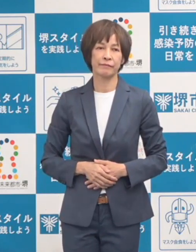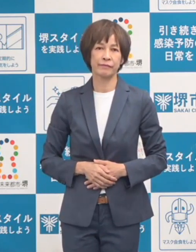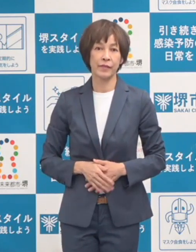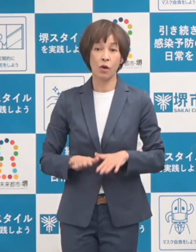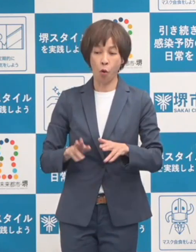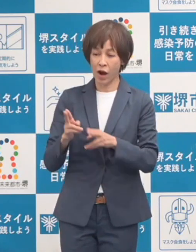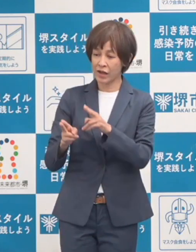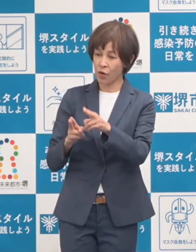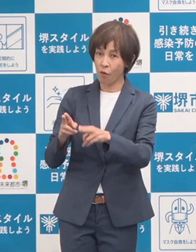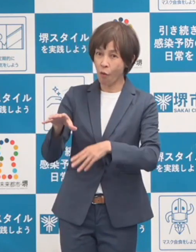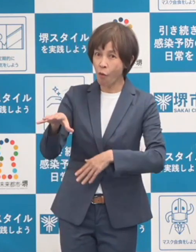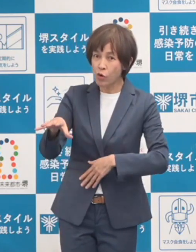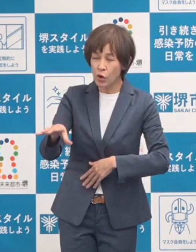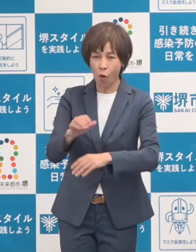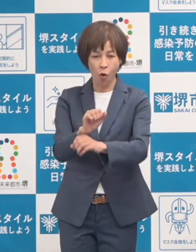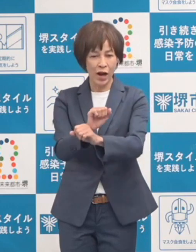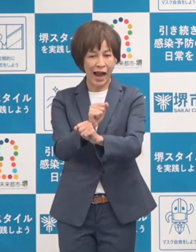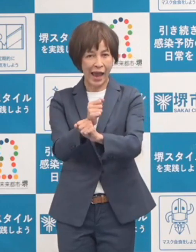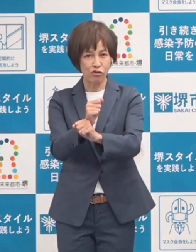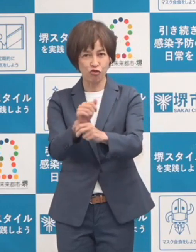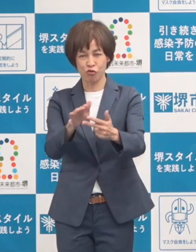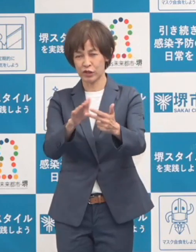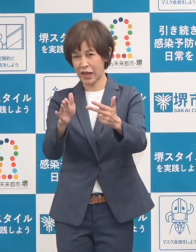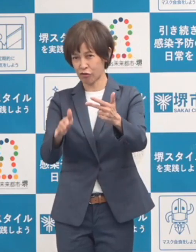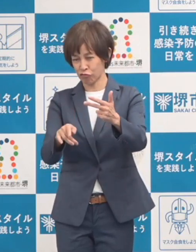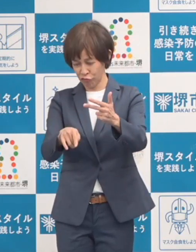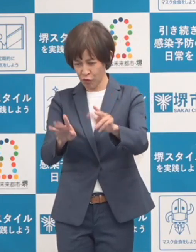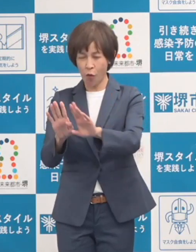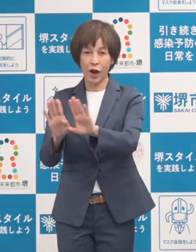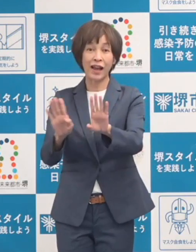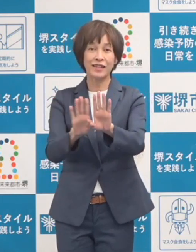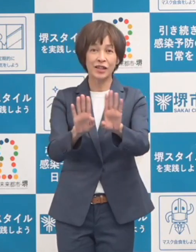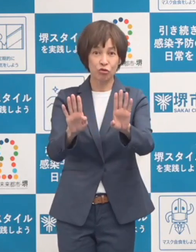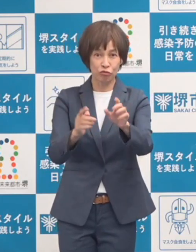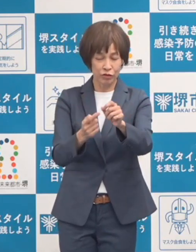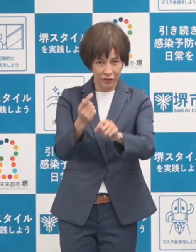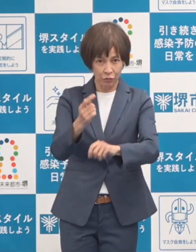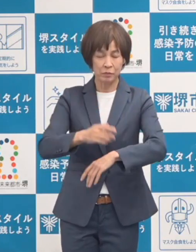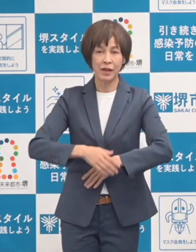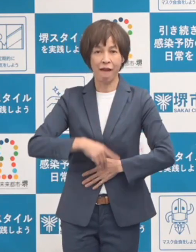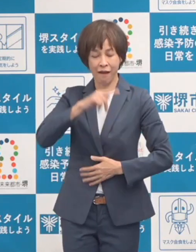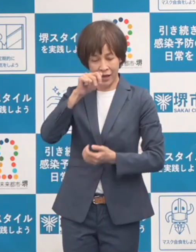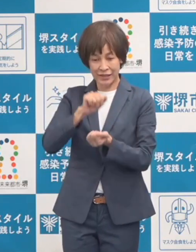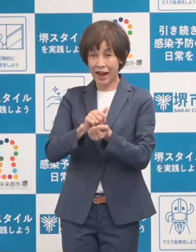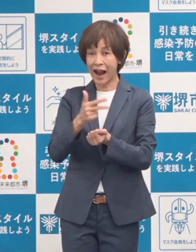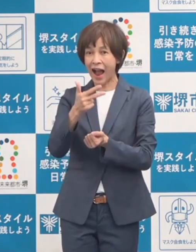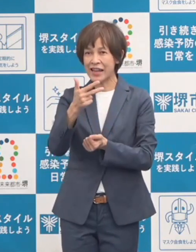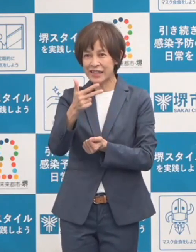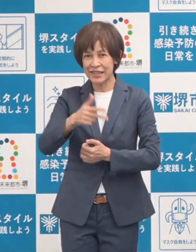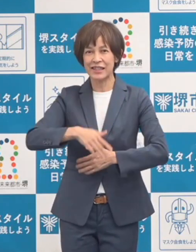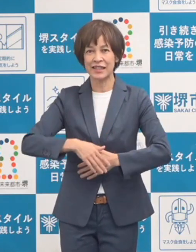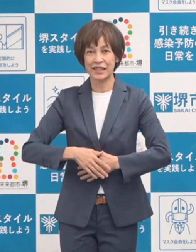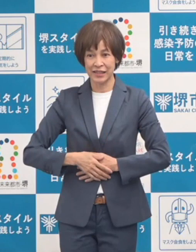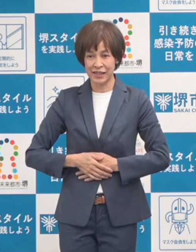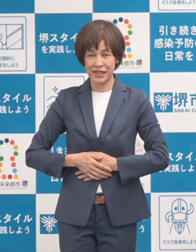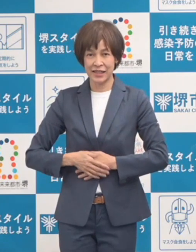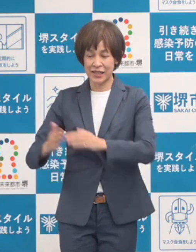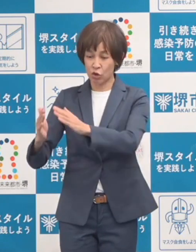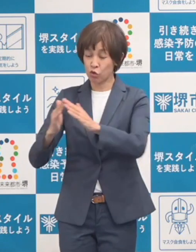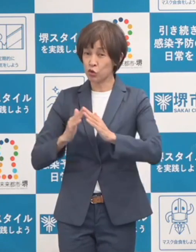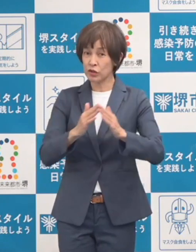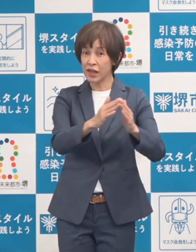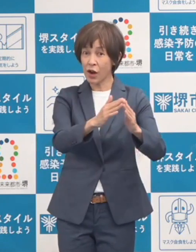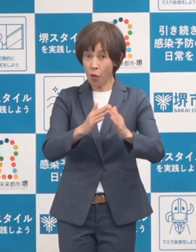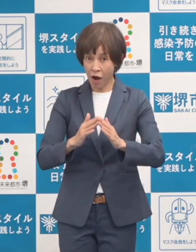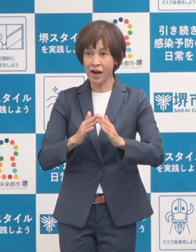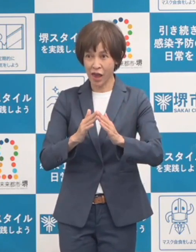工場であったり研究施設の開設に伴って、堺に移ってこられ